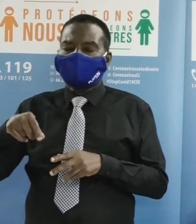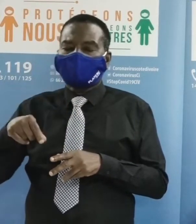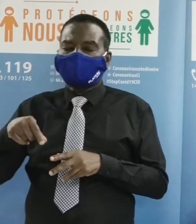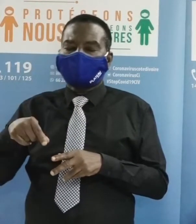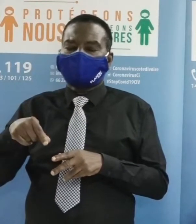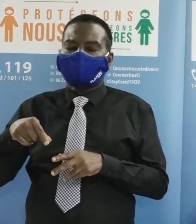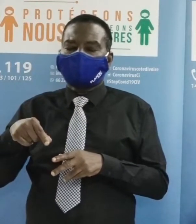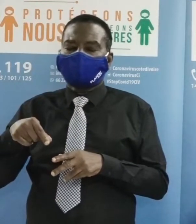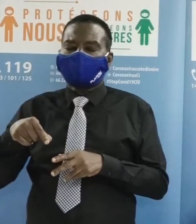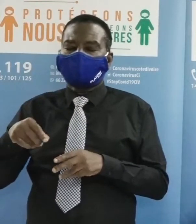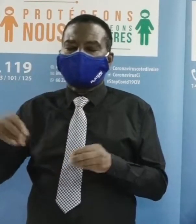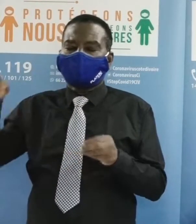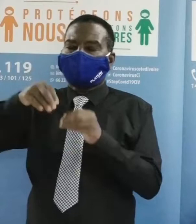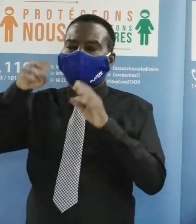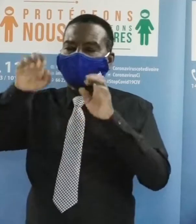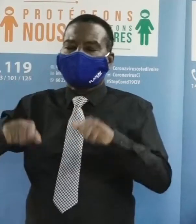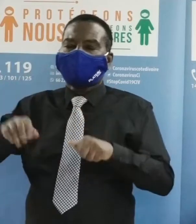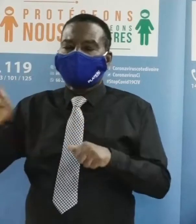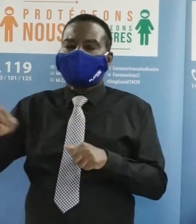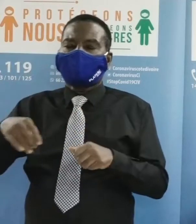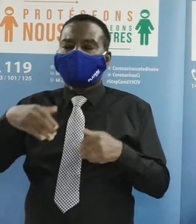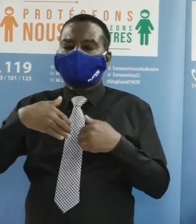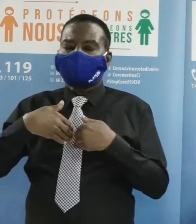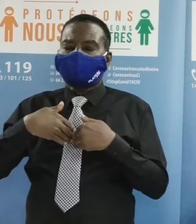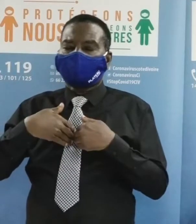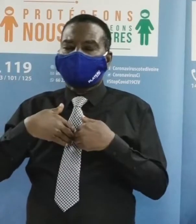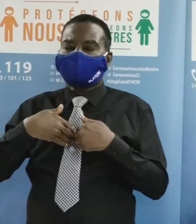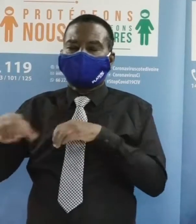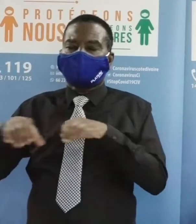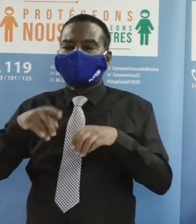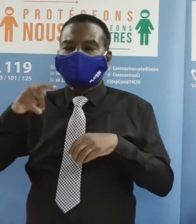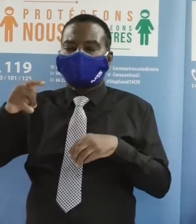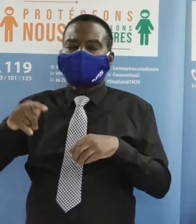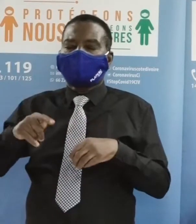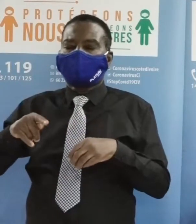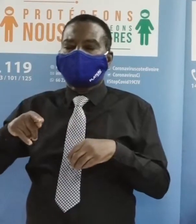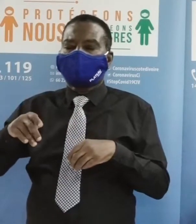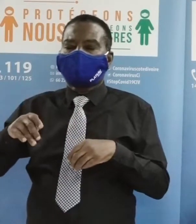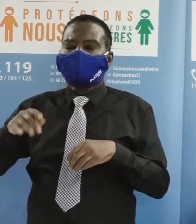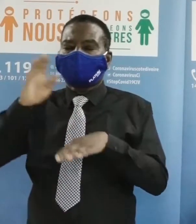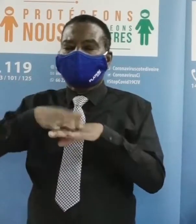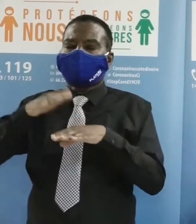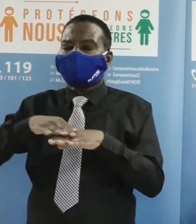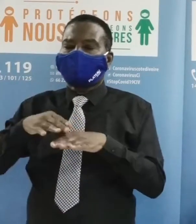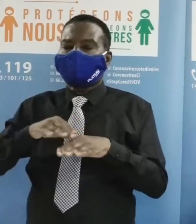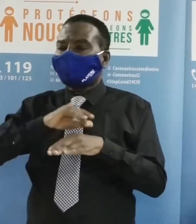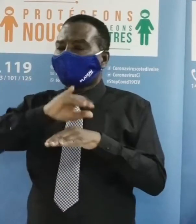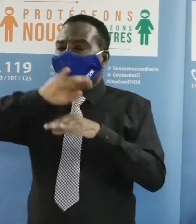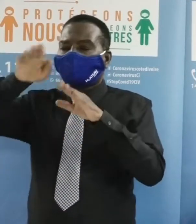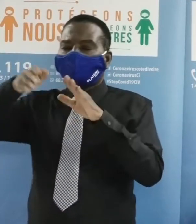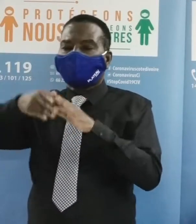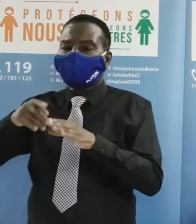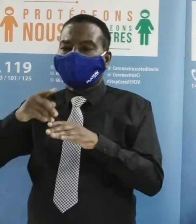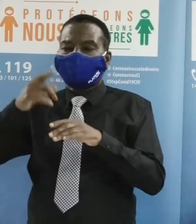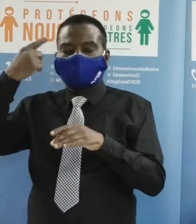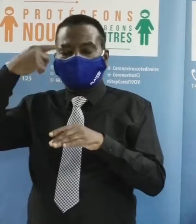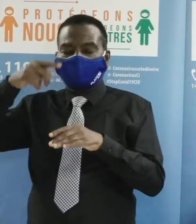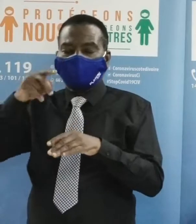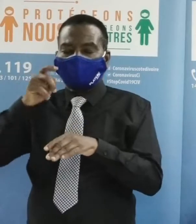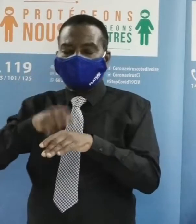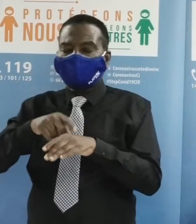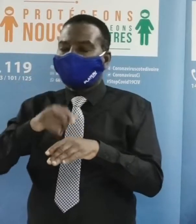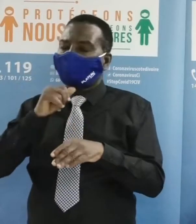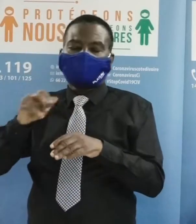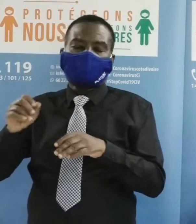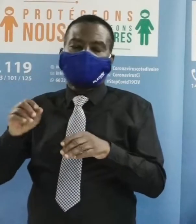le renforcement des capacités qu'on a eu fiset que le dépistage était tout azimut pour moi c'est pas la stratégie